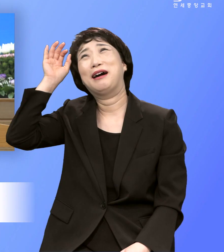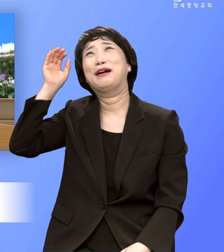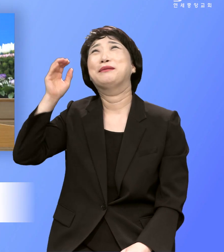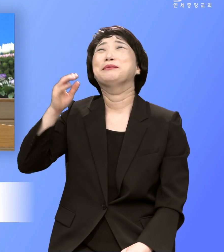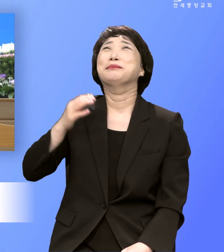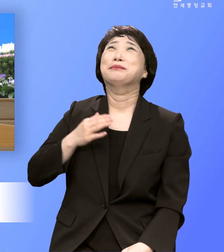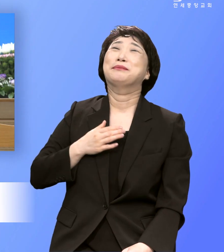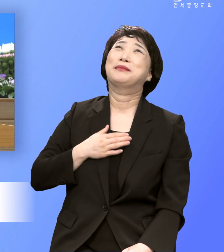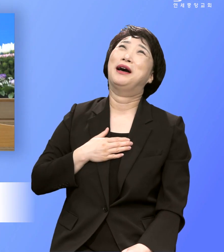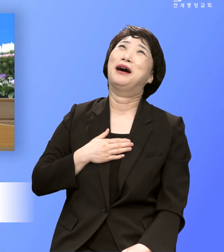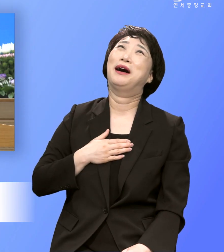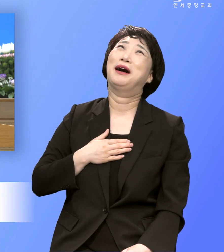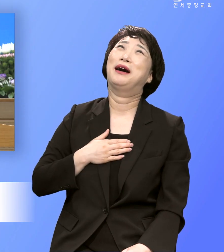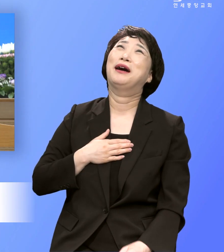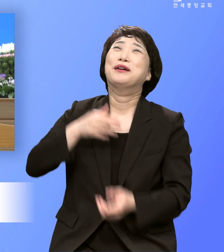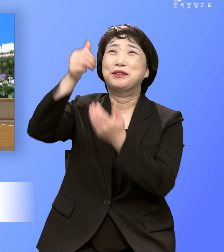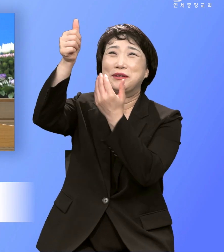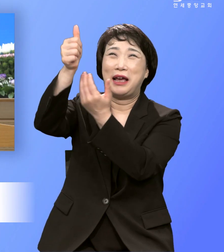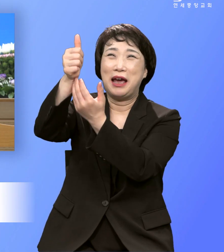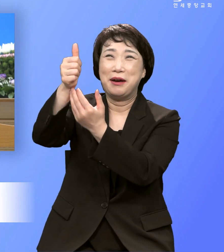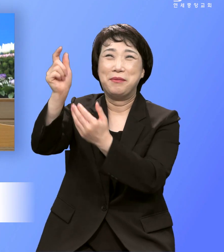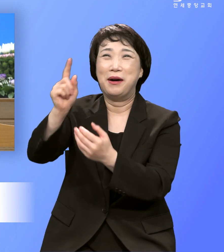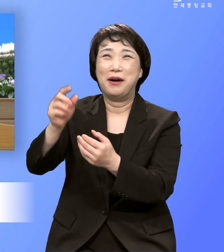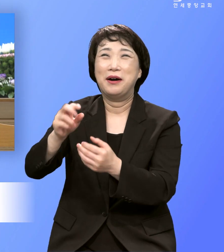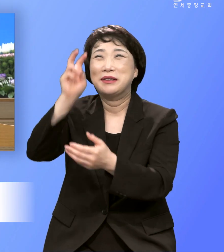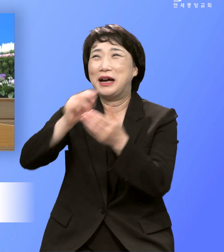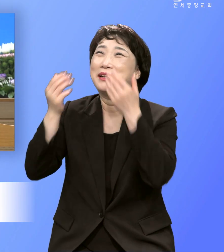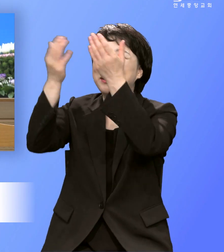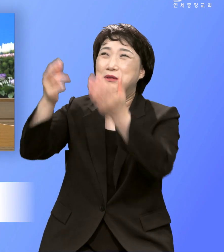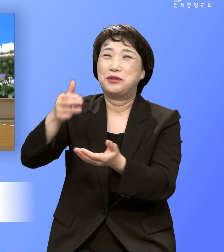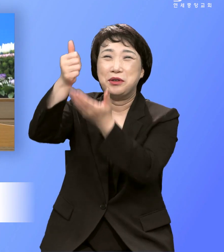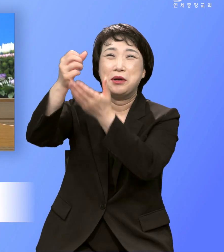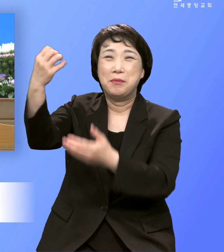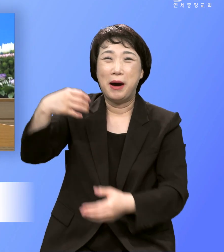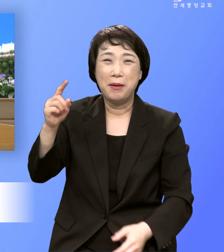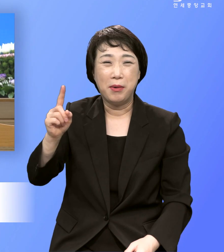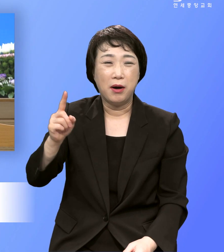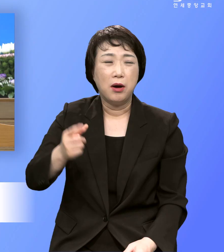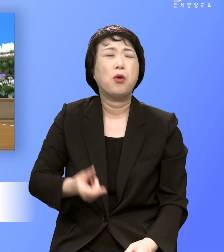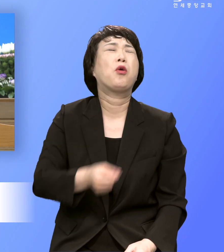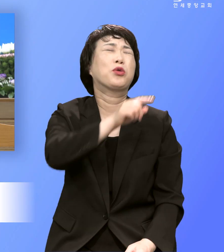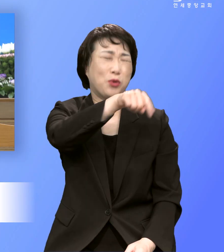생각나. 주님 앞에서 그럼 주님이 그럴 거다. 곧 온다.